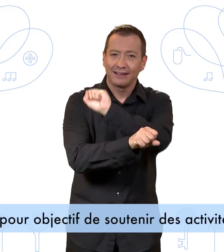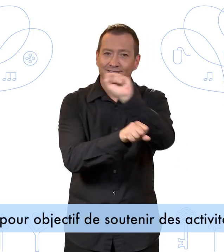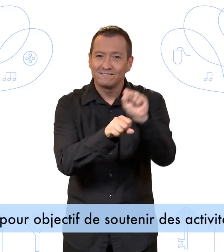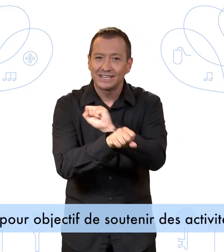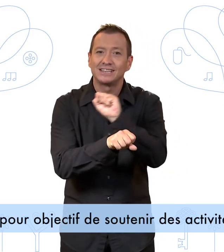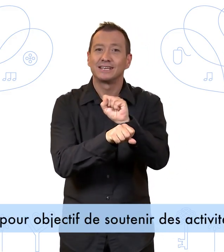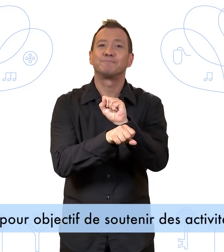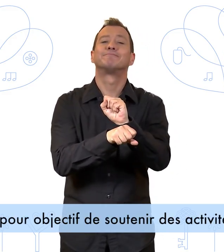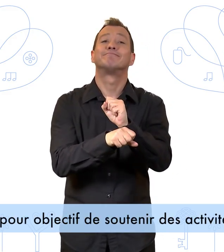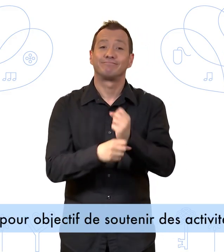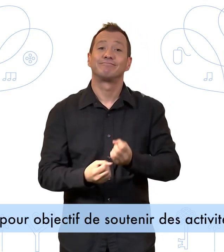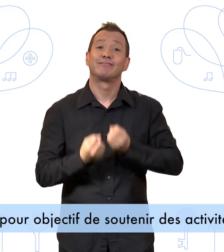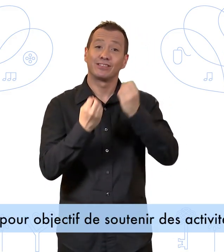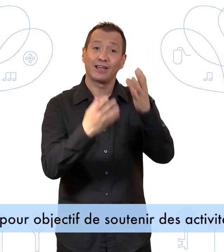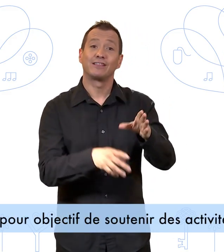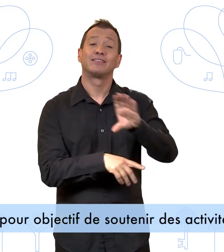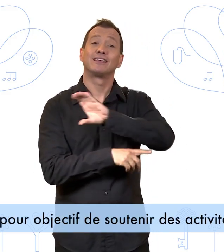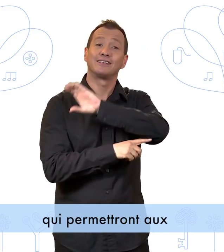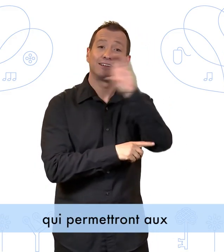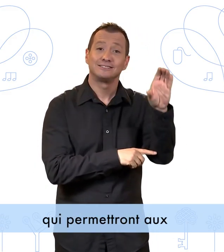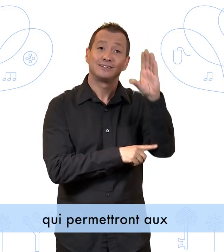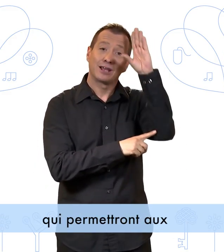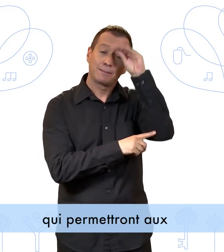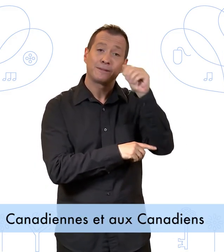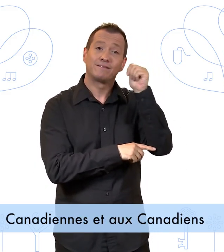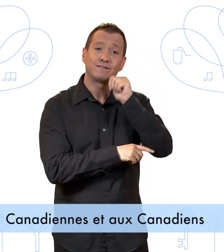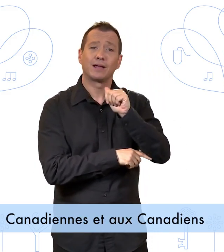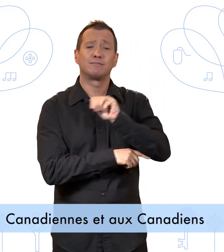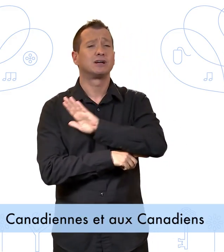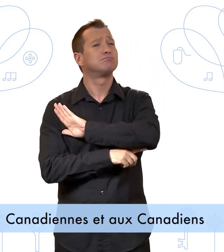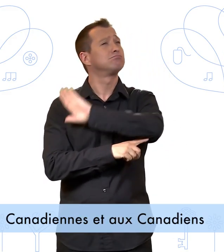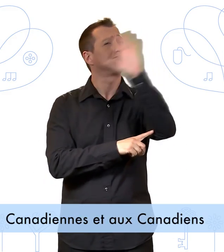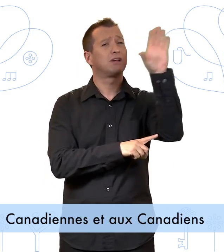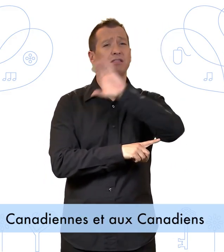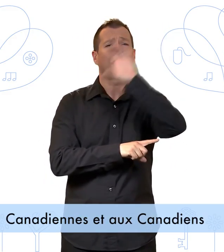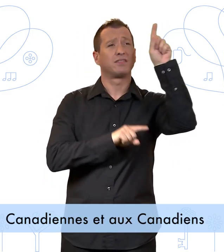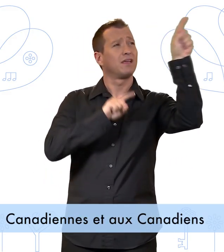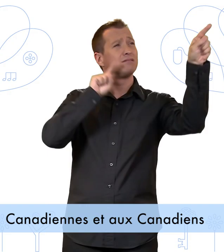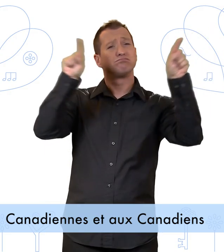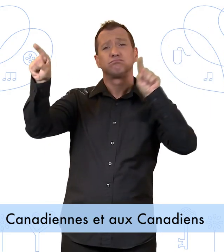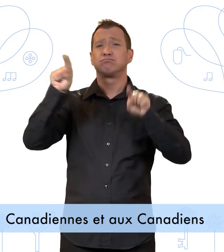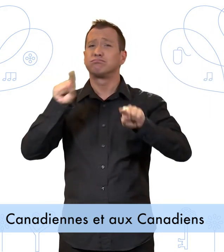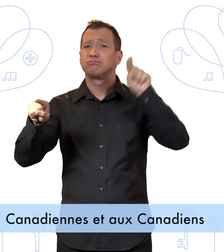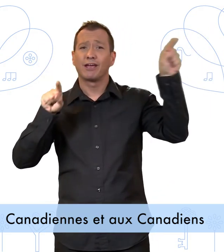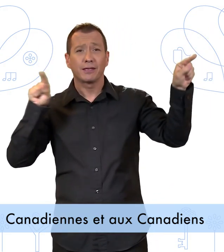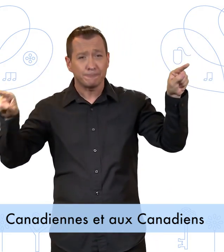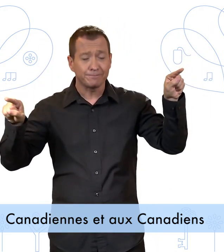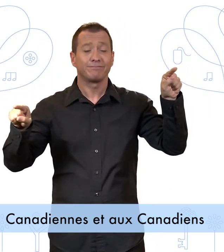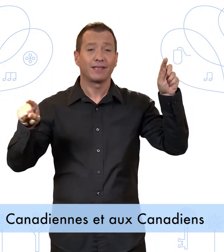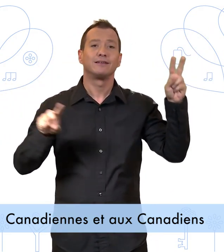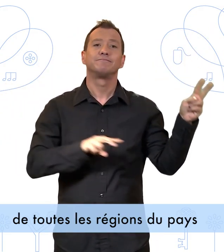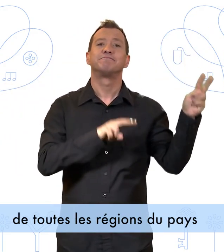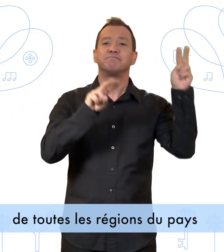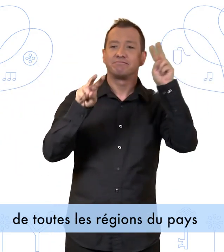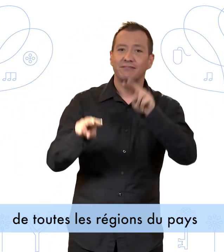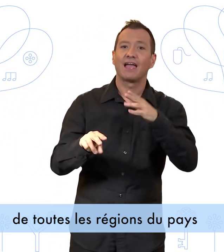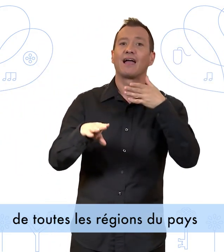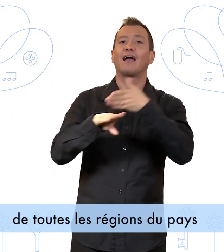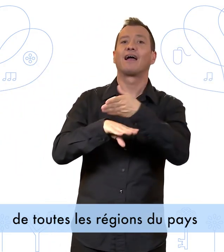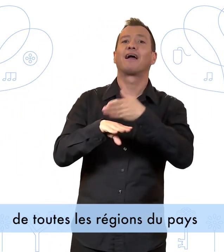Il a pour objectif de soutenir des activités qui permettront aux Canadiennes et aux Canadiens de toutes les régions du pays